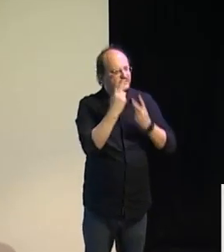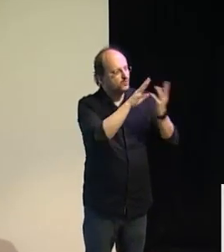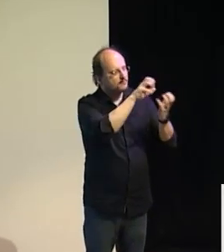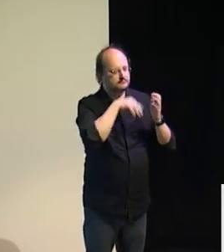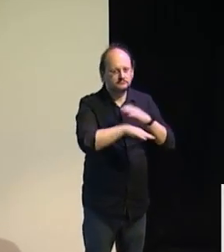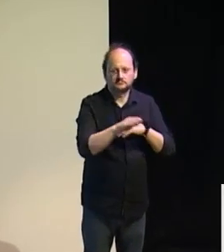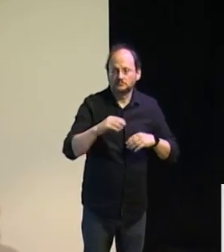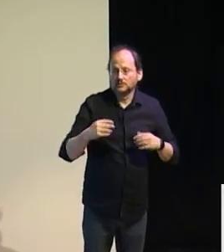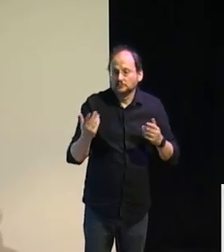les entendants.